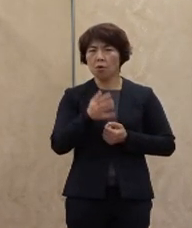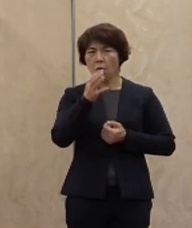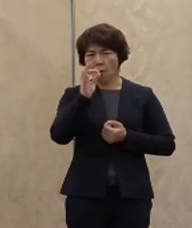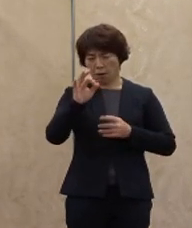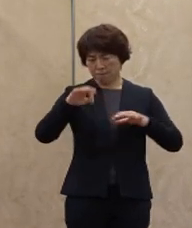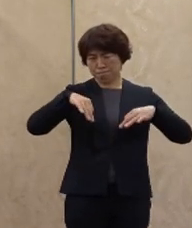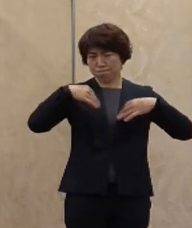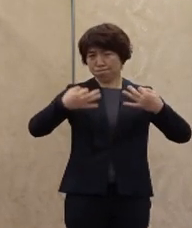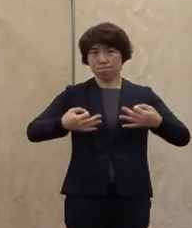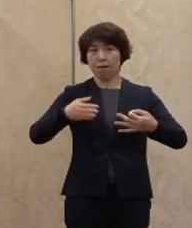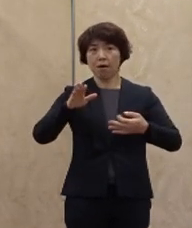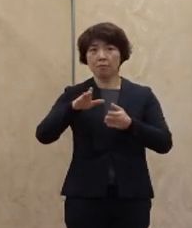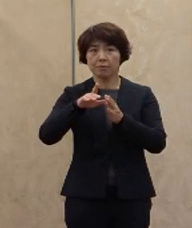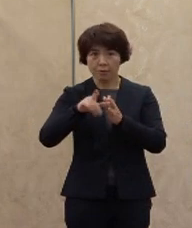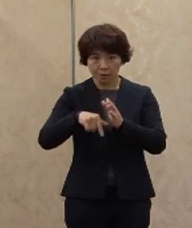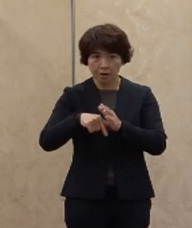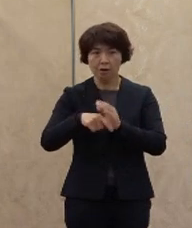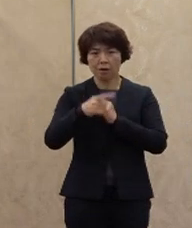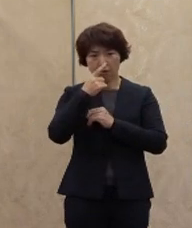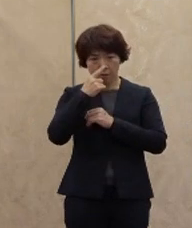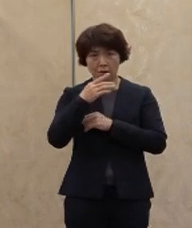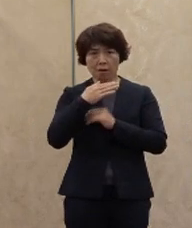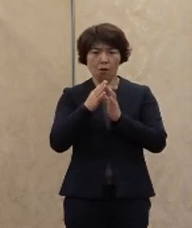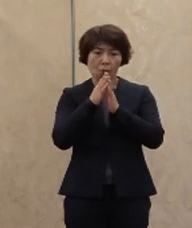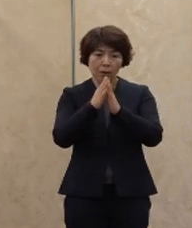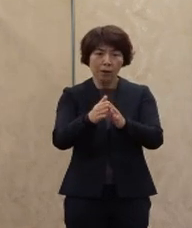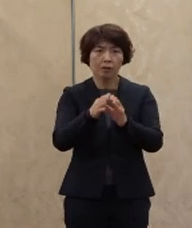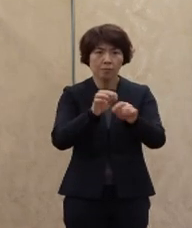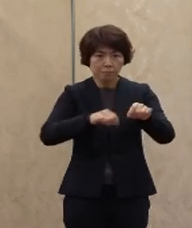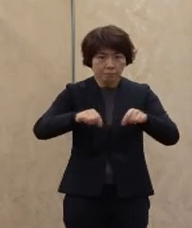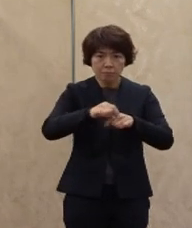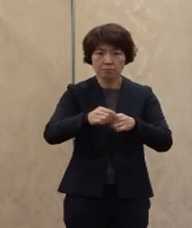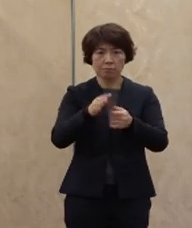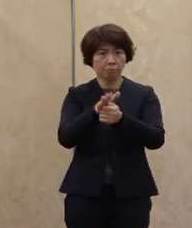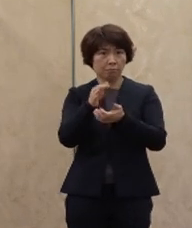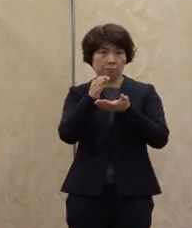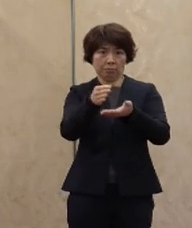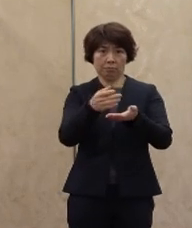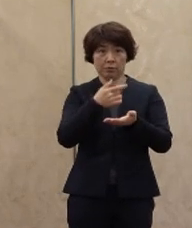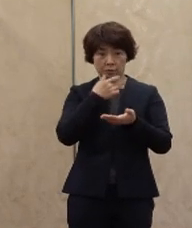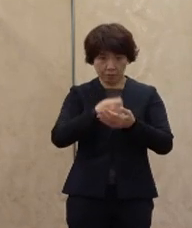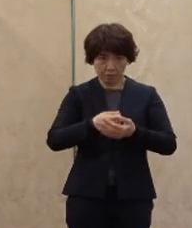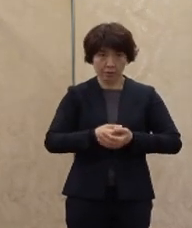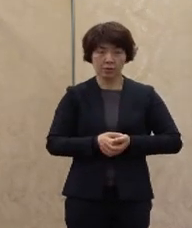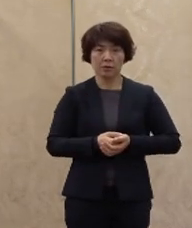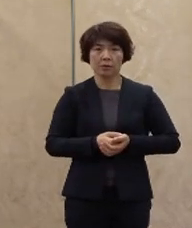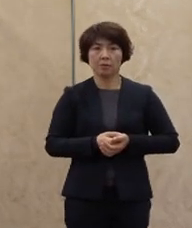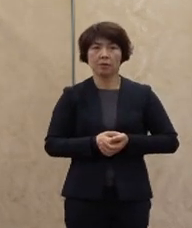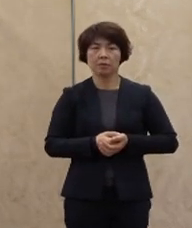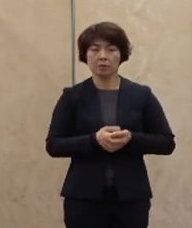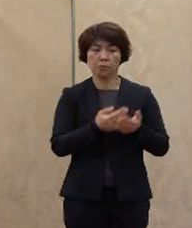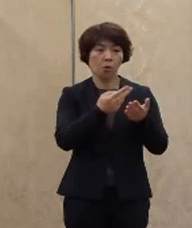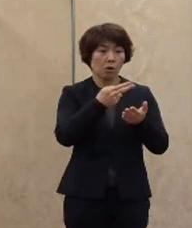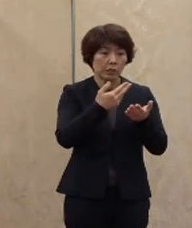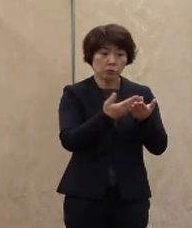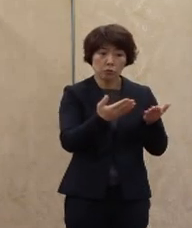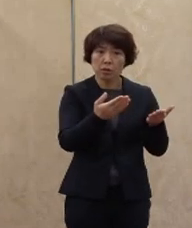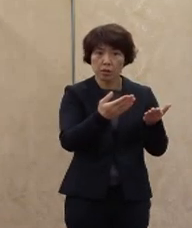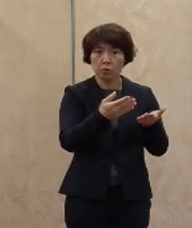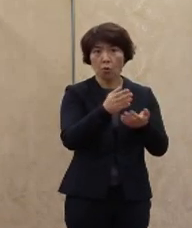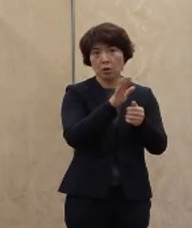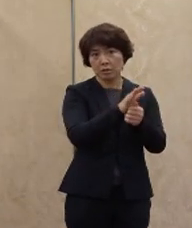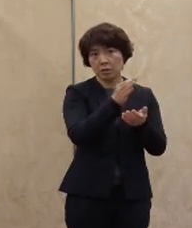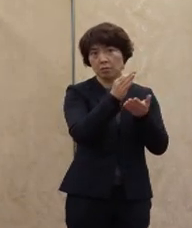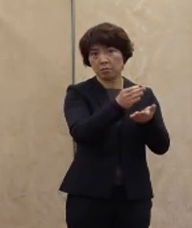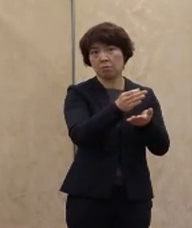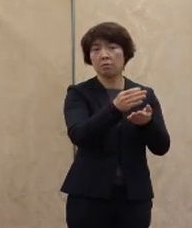あるんであれば我々としても本当にお願いをする以上やりたいとは思ってます。でも先ほど申し上げたこの飲食店のこの支援だけで1600